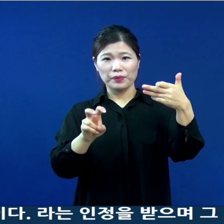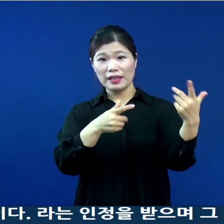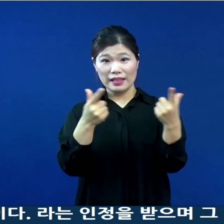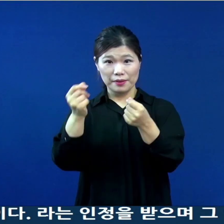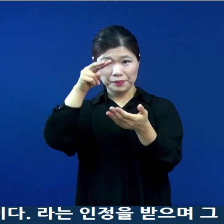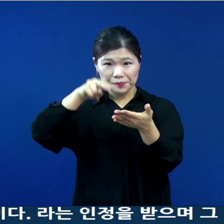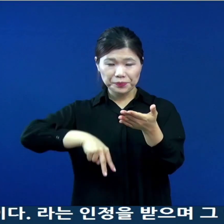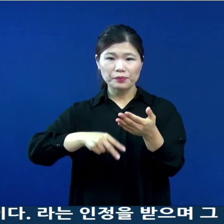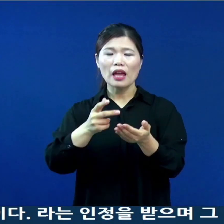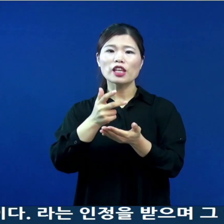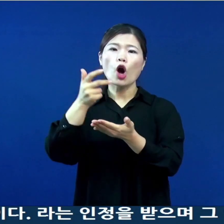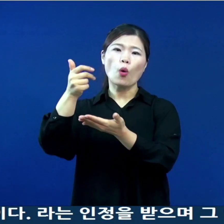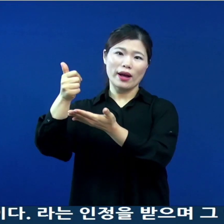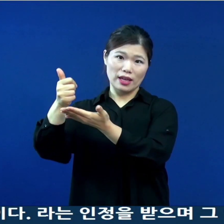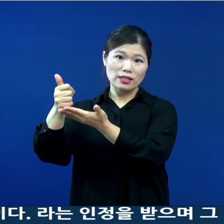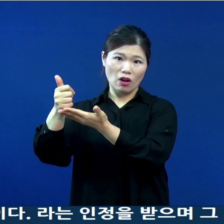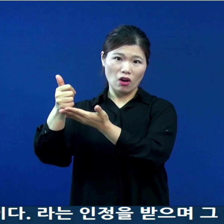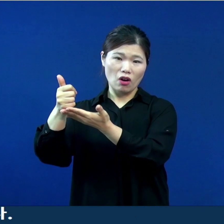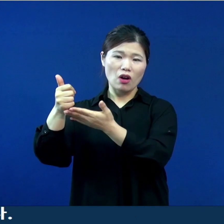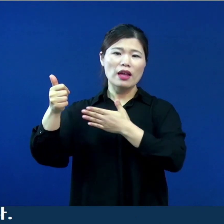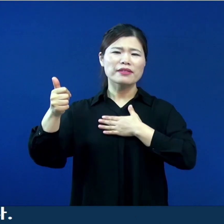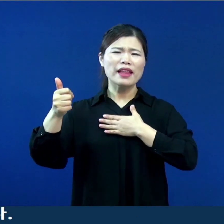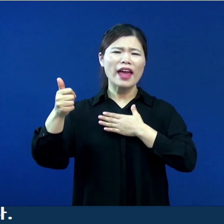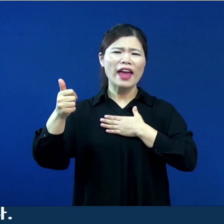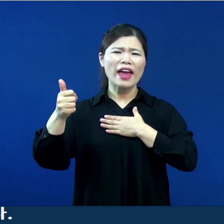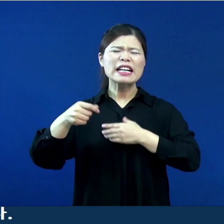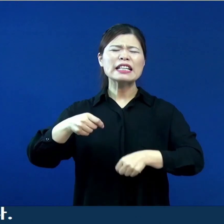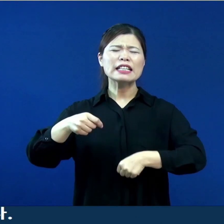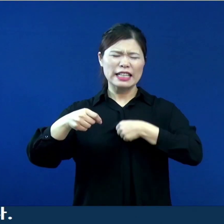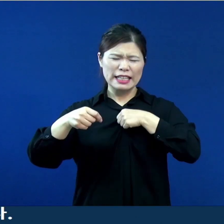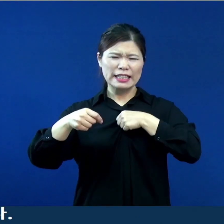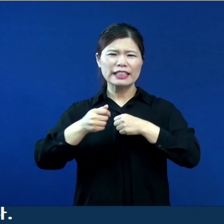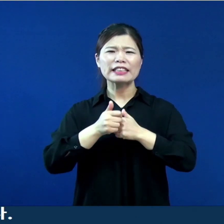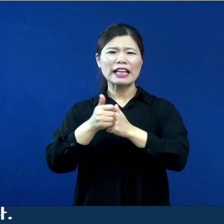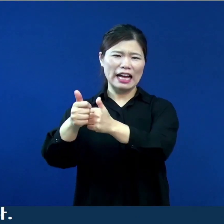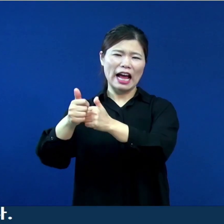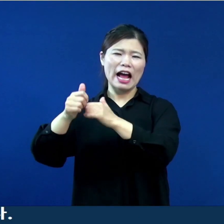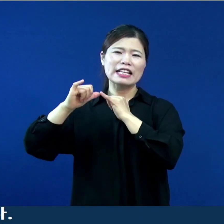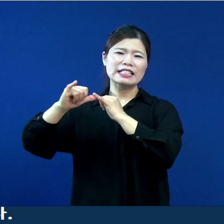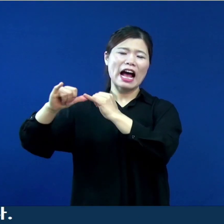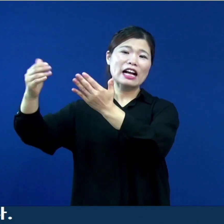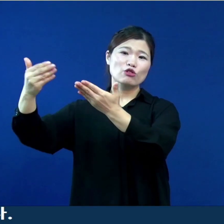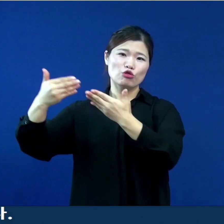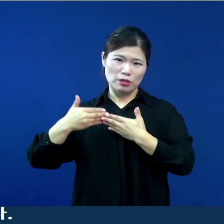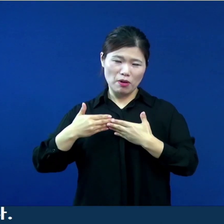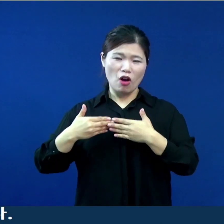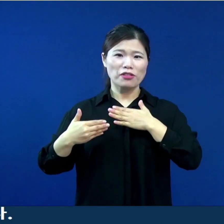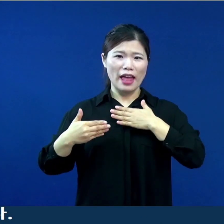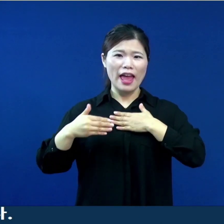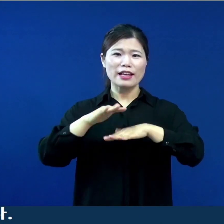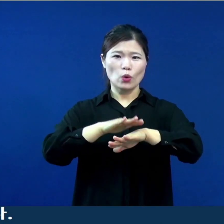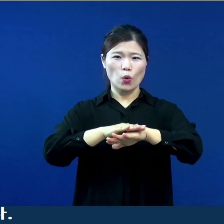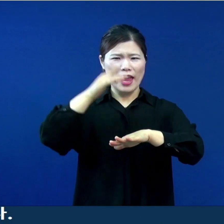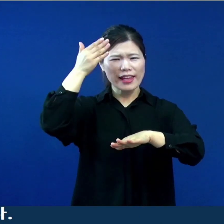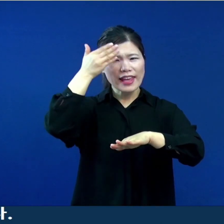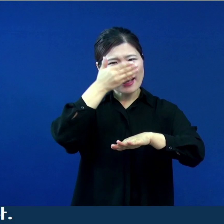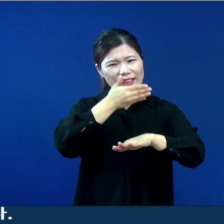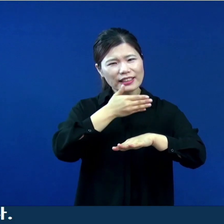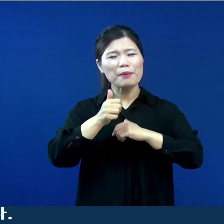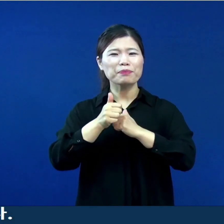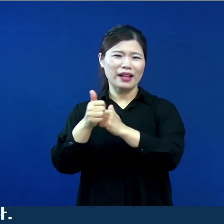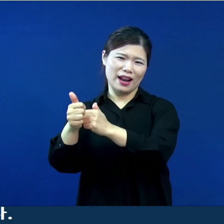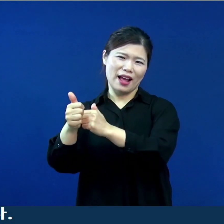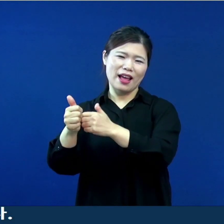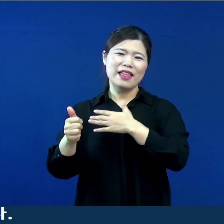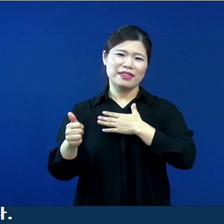읽겠습니다. 여호와께서 내 의를 따라 상 주시며 내 손의 깨끗함을 따라